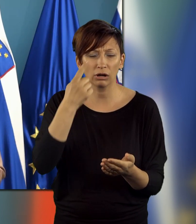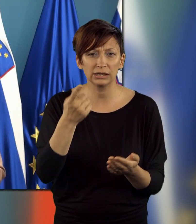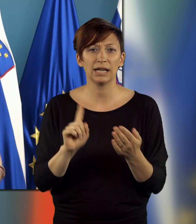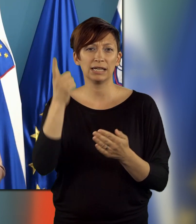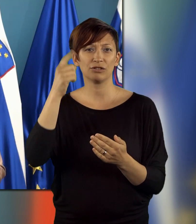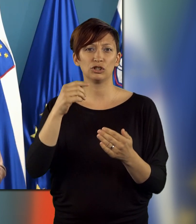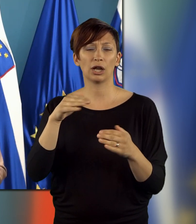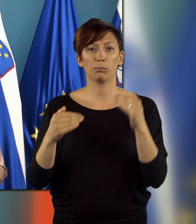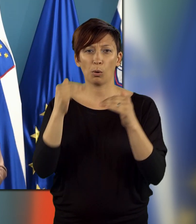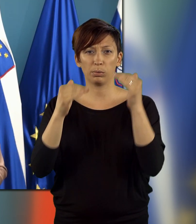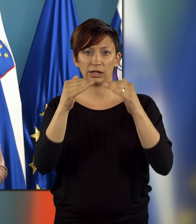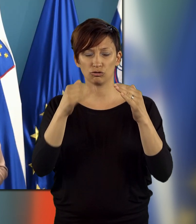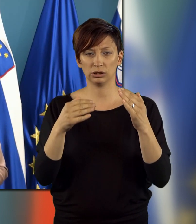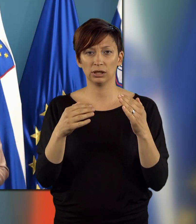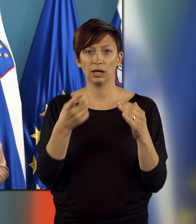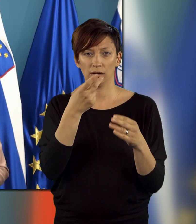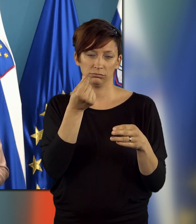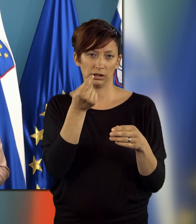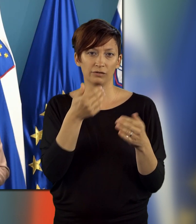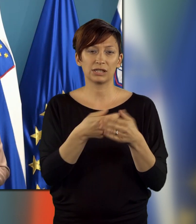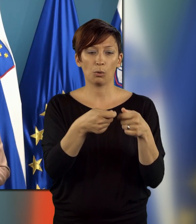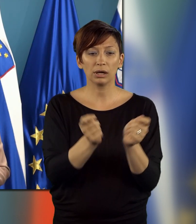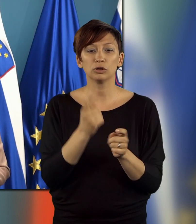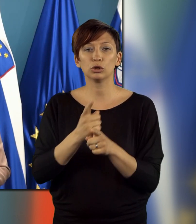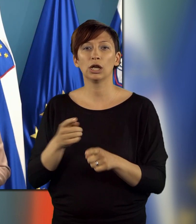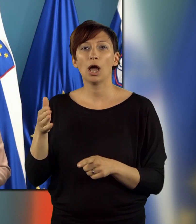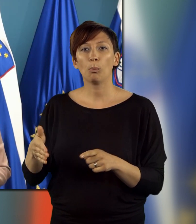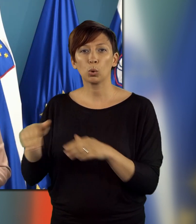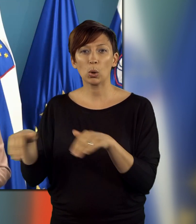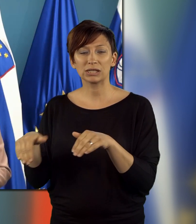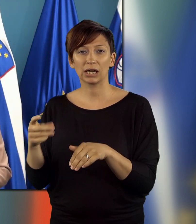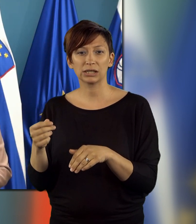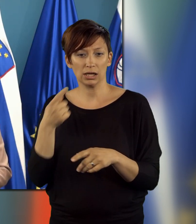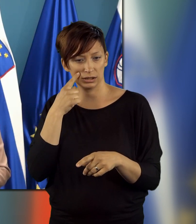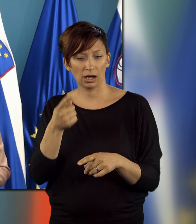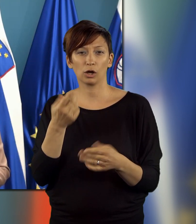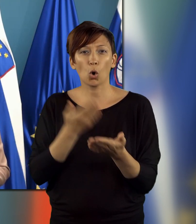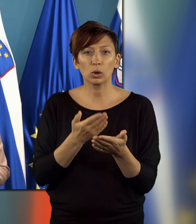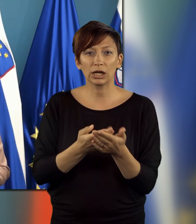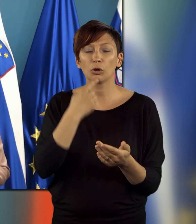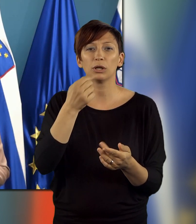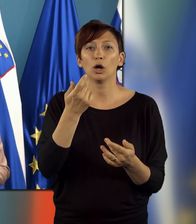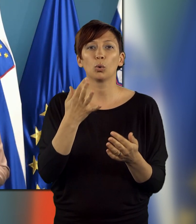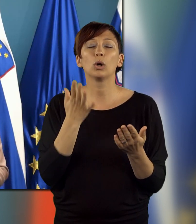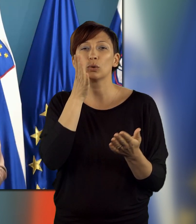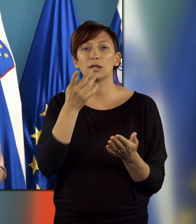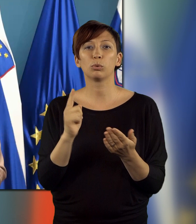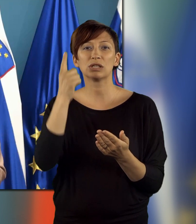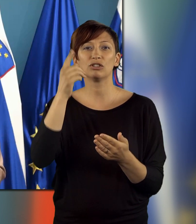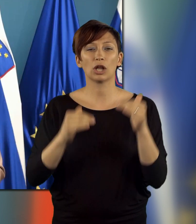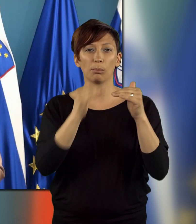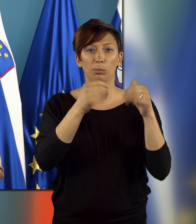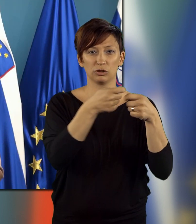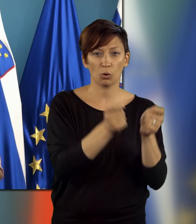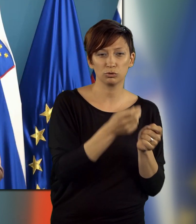glede zvišanja povprečnin pa teh in upokojenskega regresa. Zdaj, a se da konkretno povedati, za koliko se bo zvišala